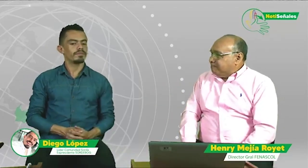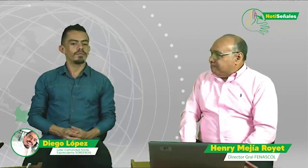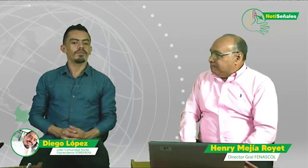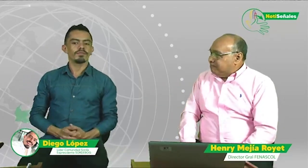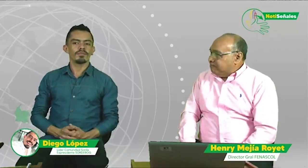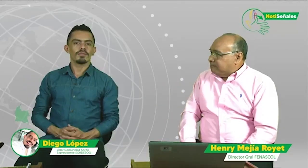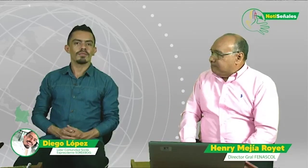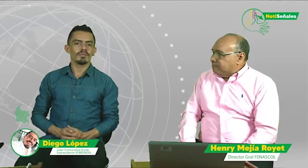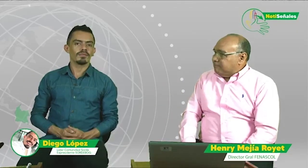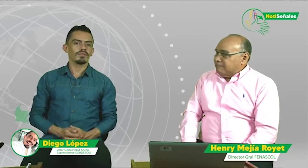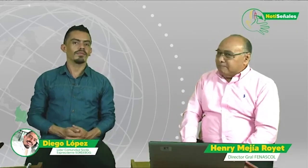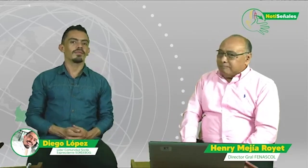al respecto?